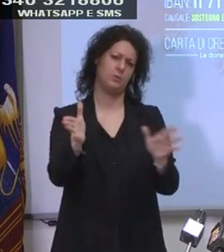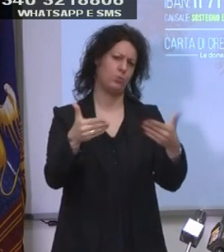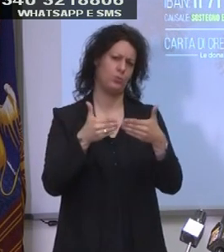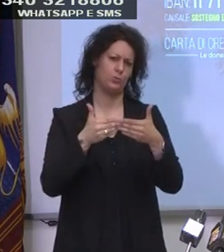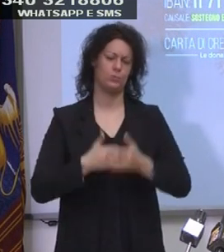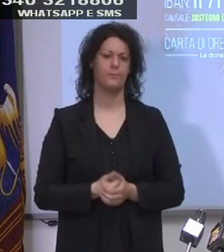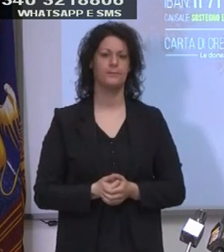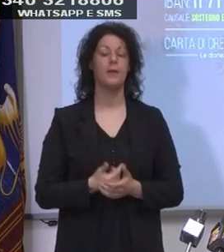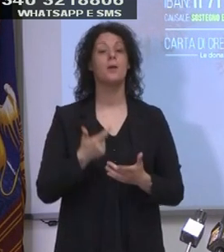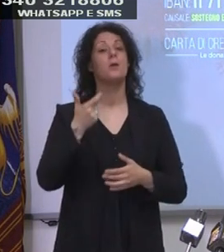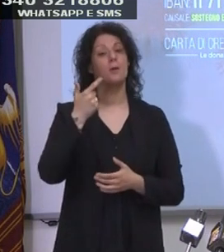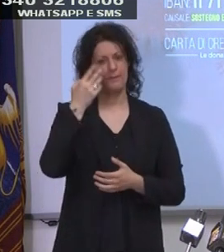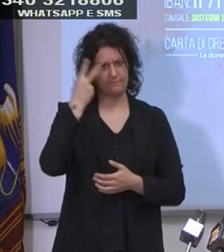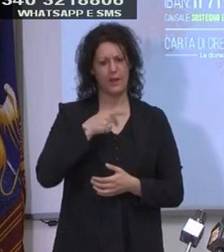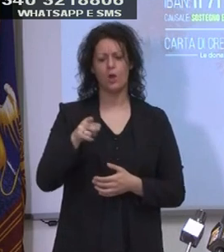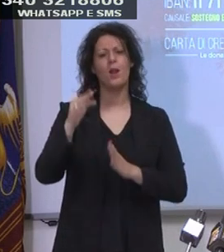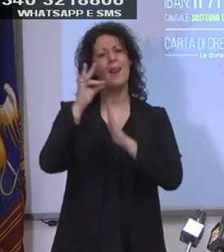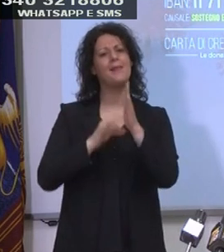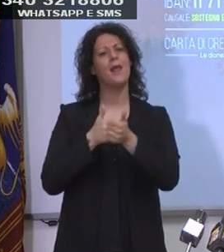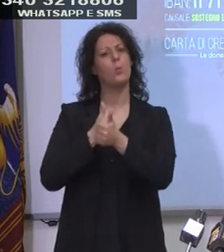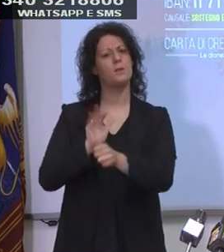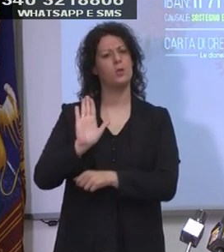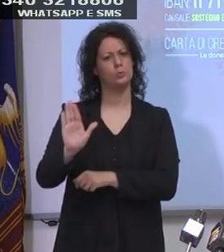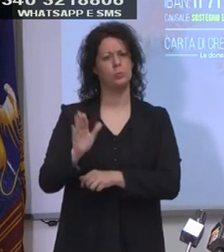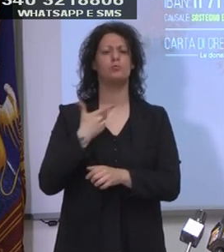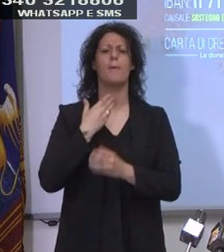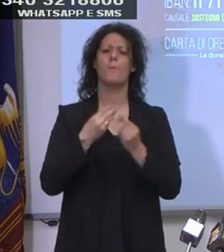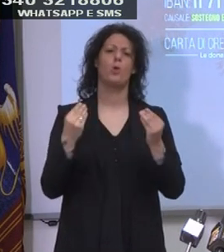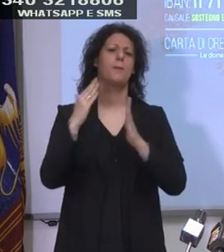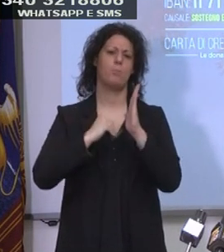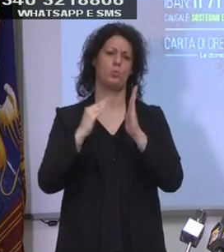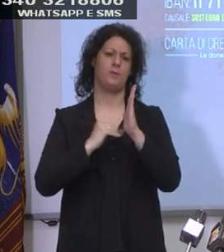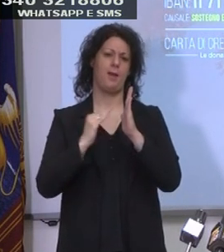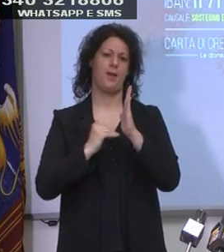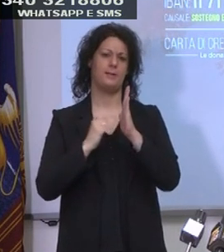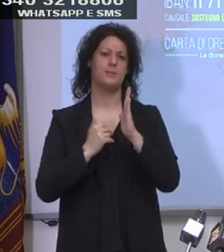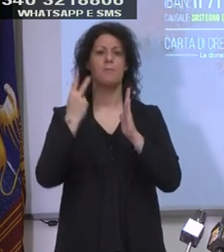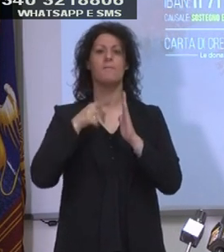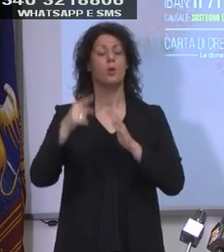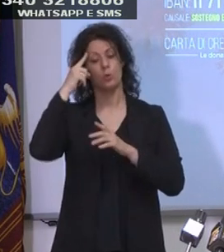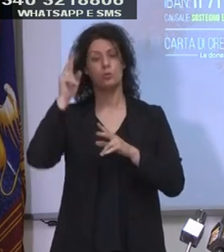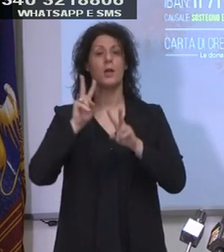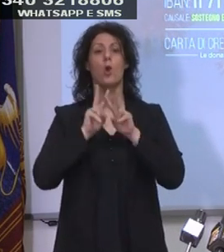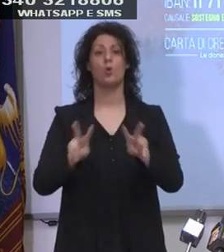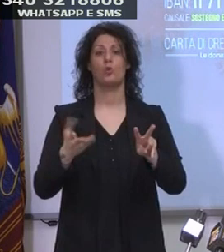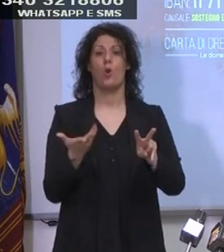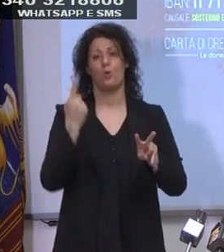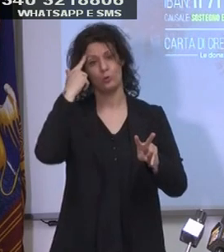probabilmente corrette per alcuni contesti nei quali non c'è il controllo, diciamo, di quello che sta accadendo, ma non per